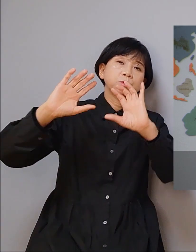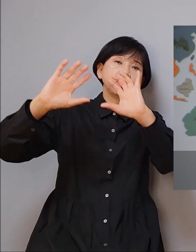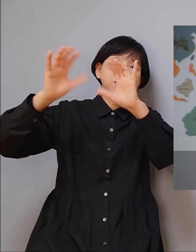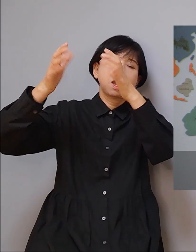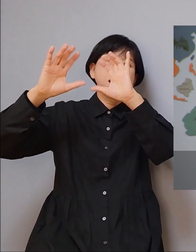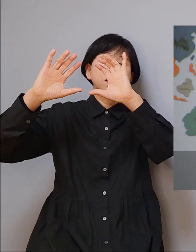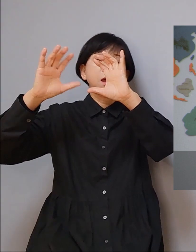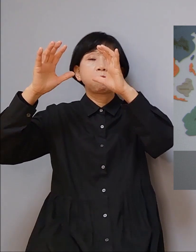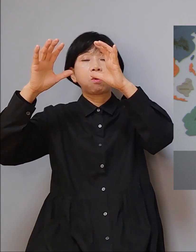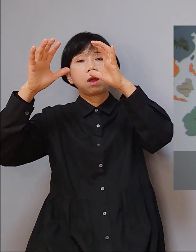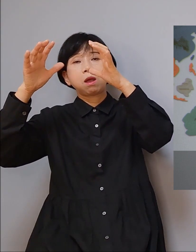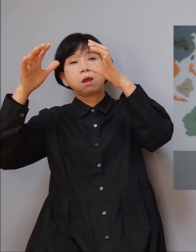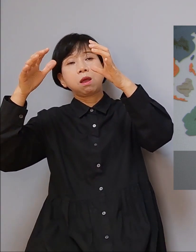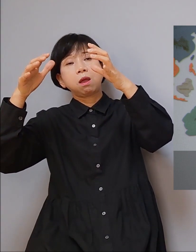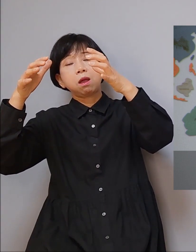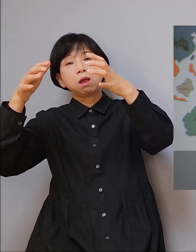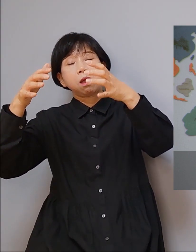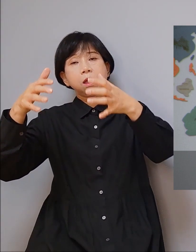영화로운